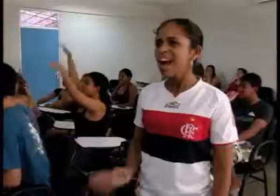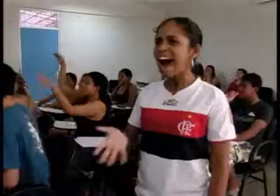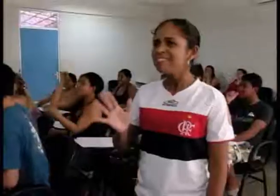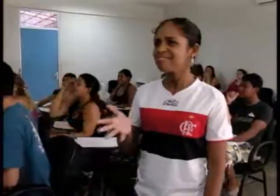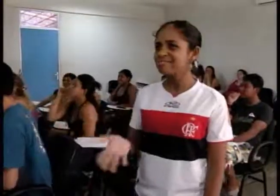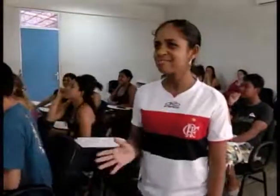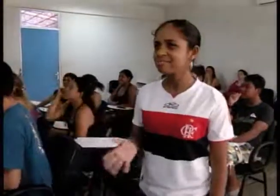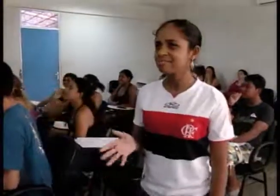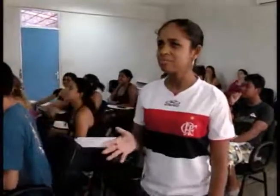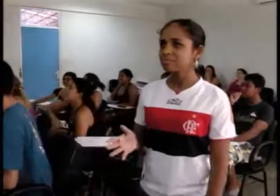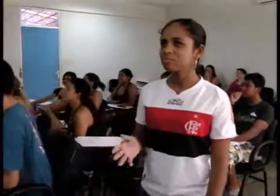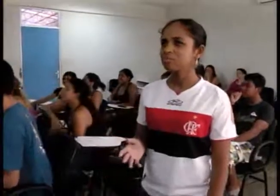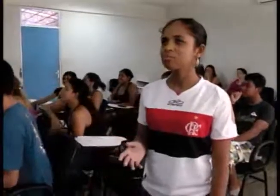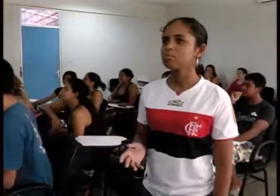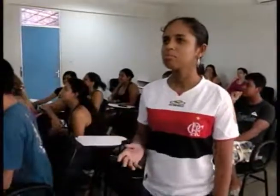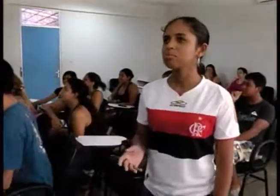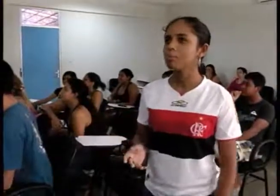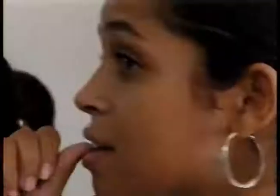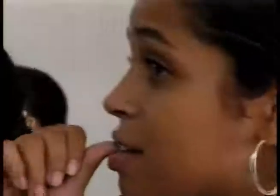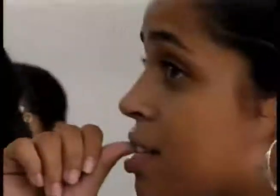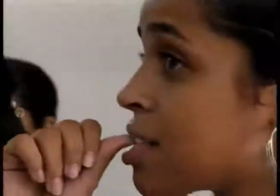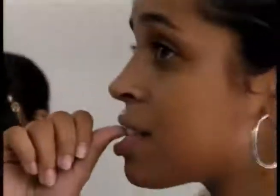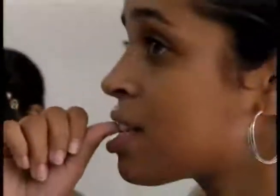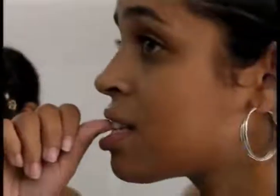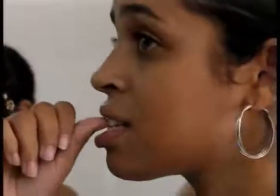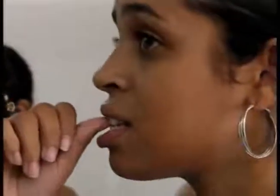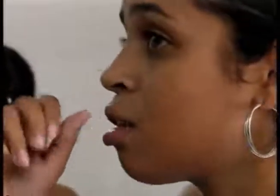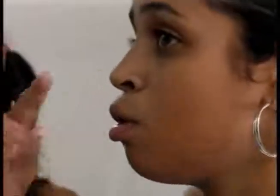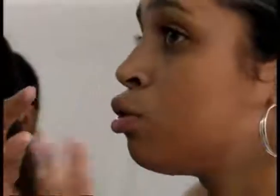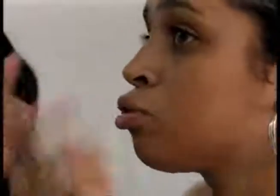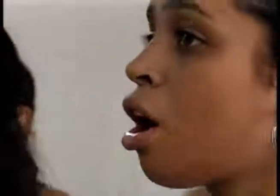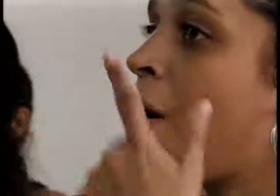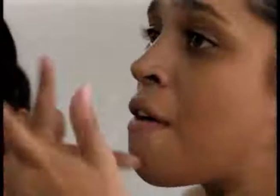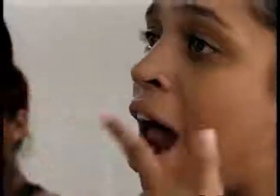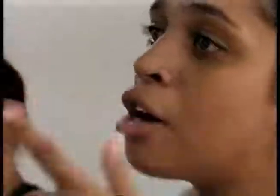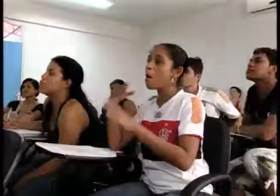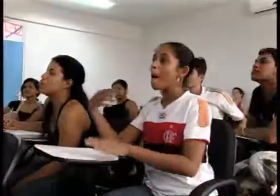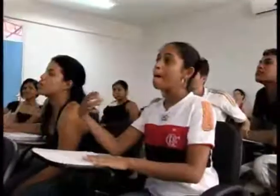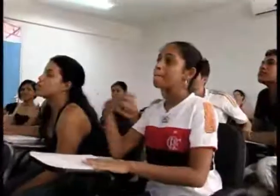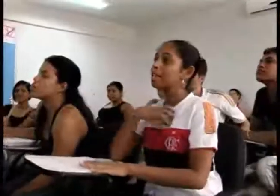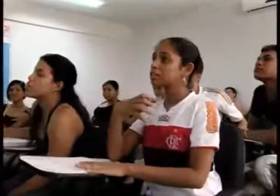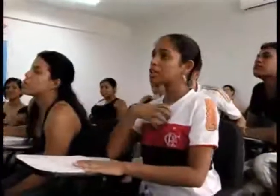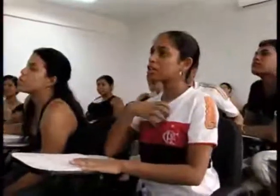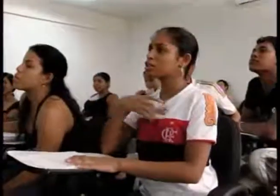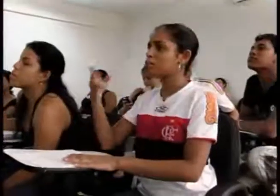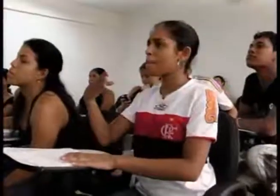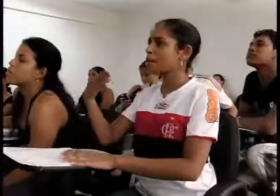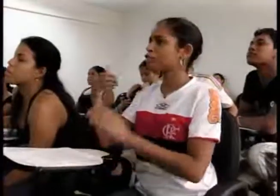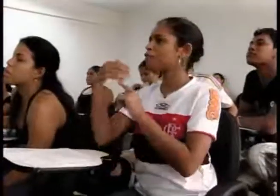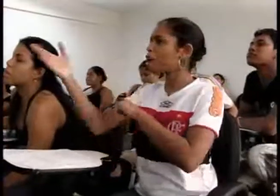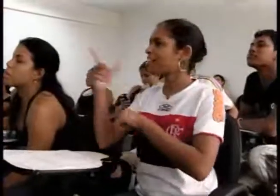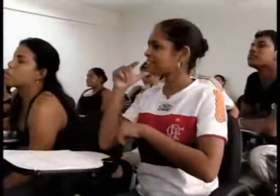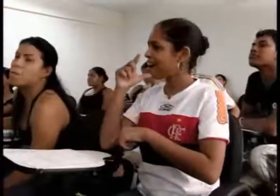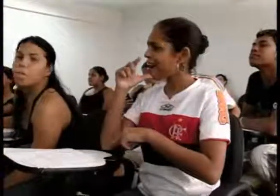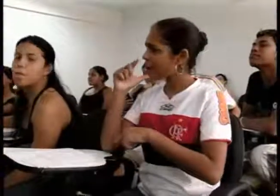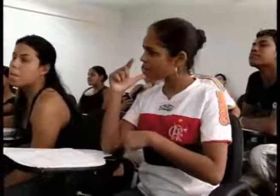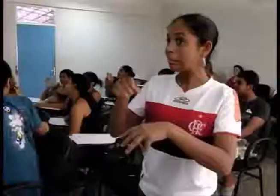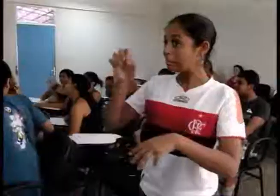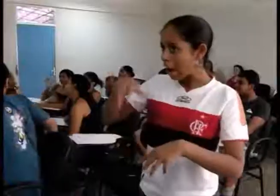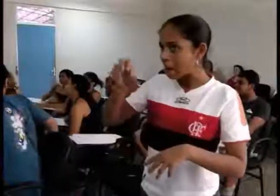No entanto, para esta estudante, o país ainda precisa avançar no quesito acessibilidade à educação. Eu já fiz